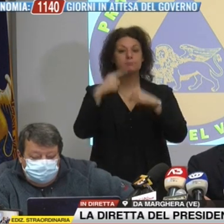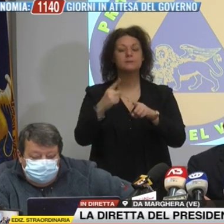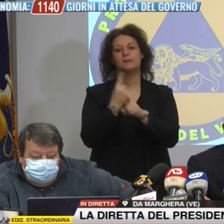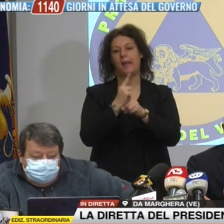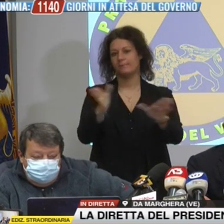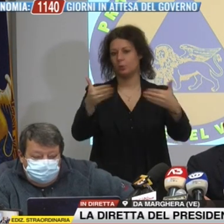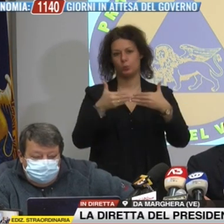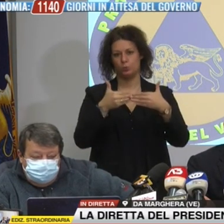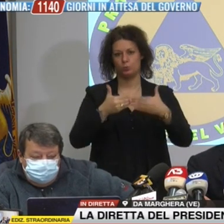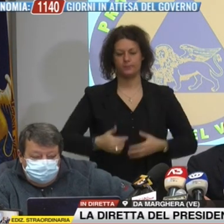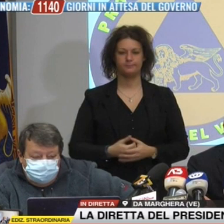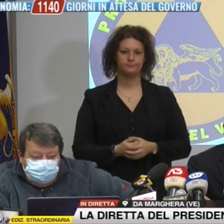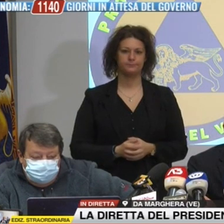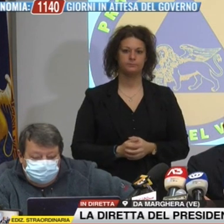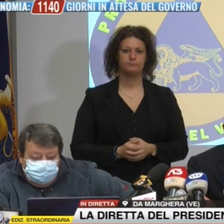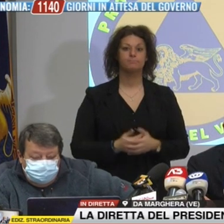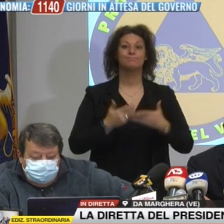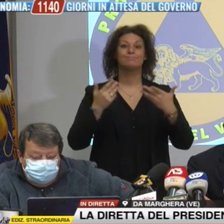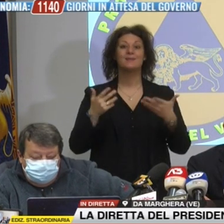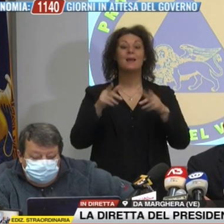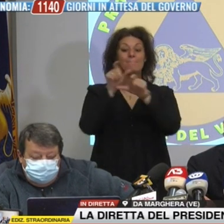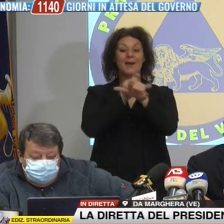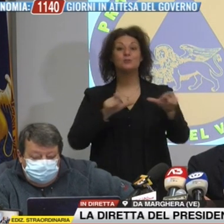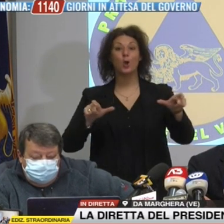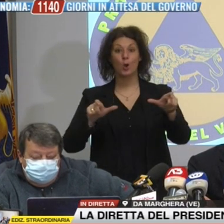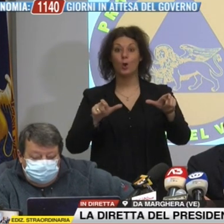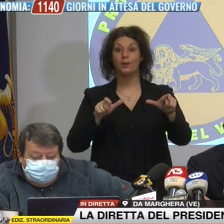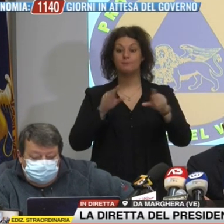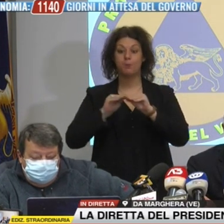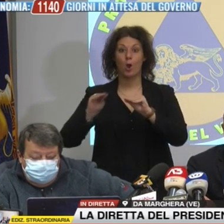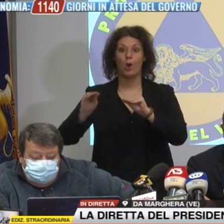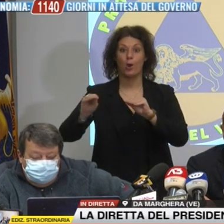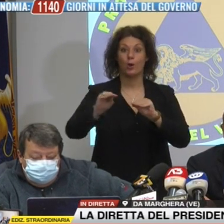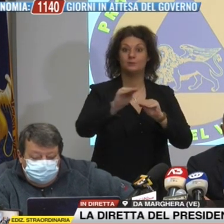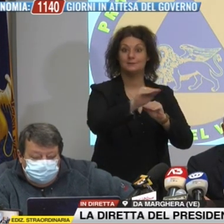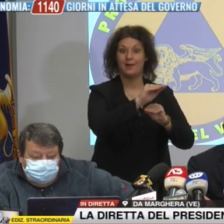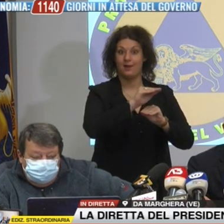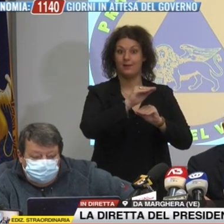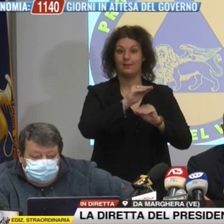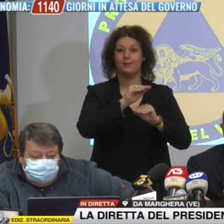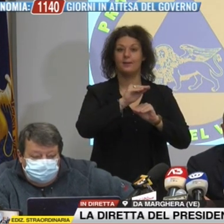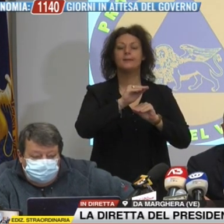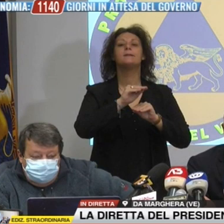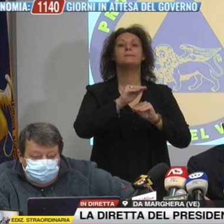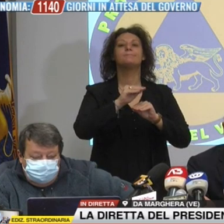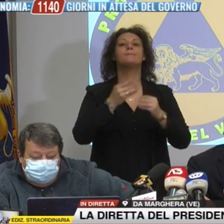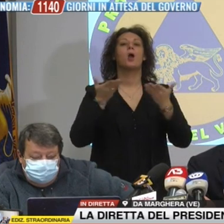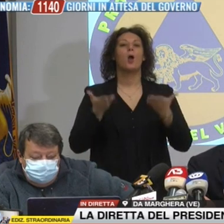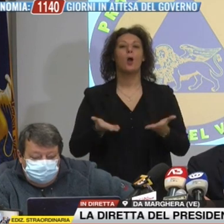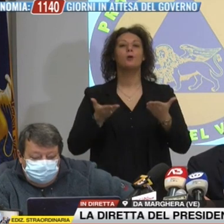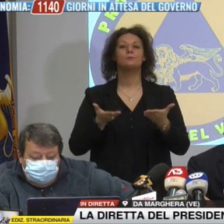L'affluenza e le grandi masse che si spostano oggi ancora ci portano ad essere la prima regione